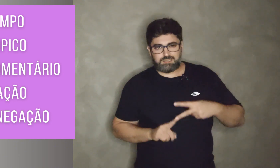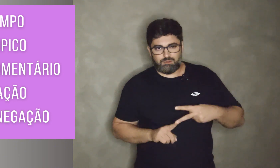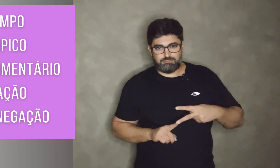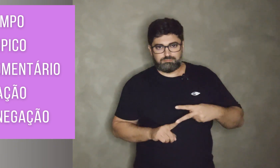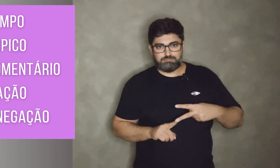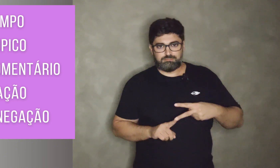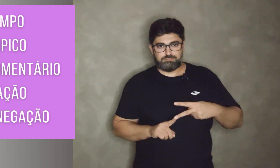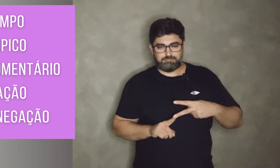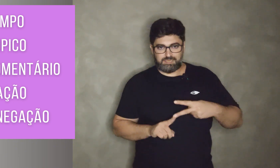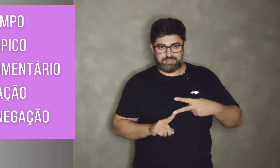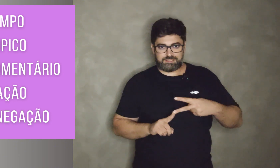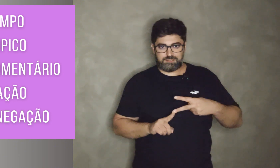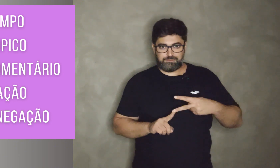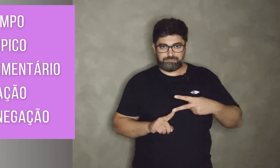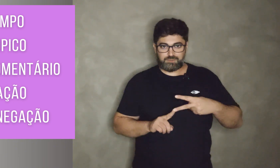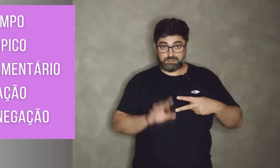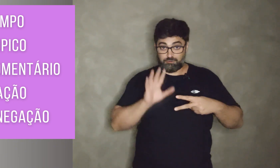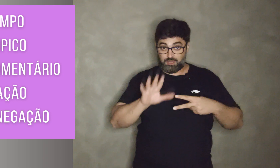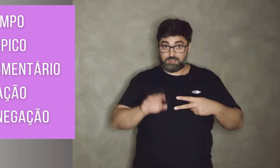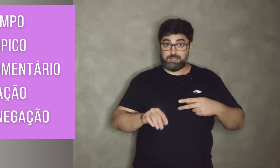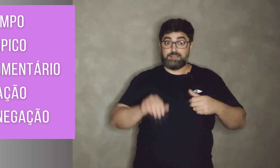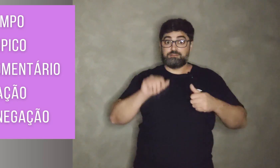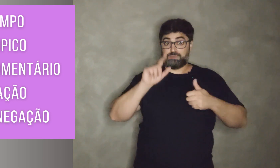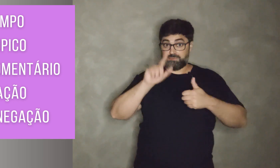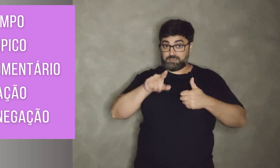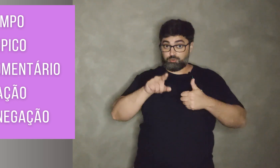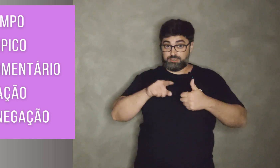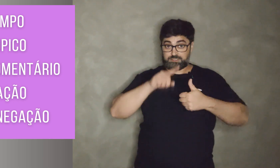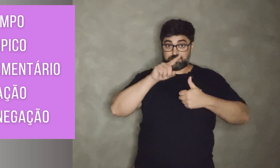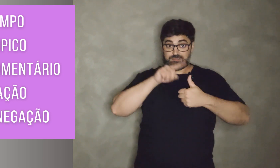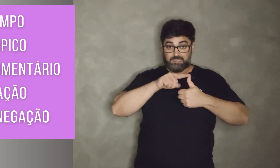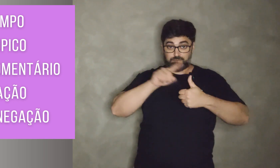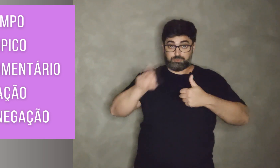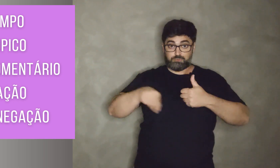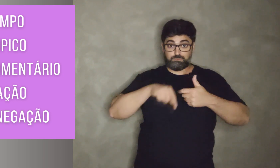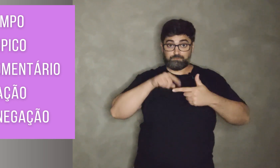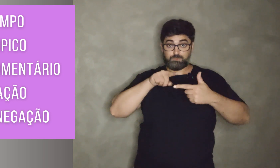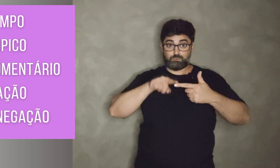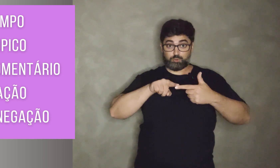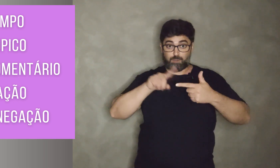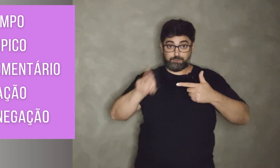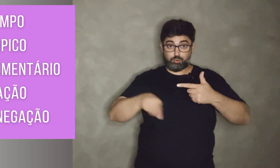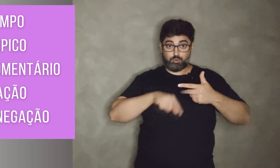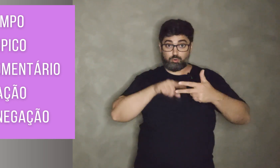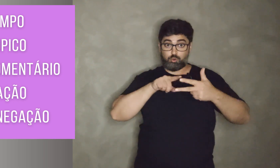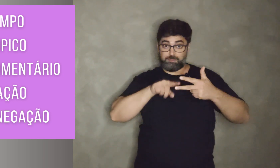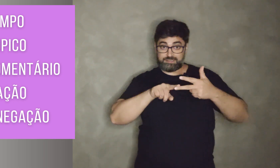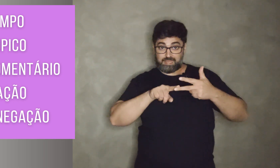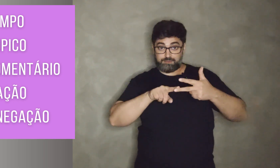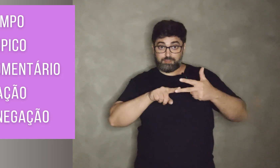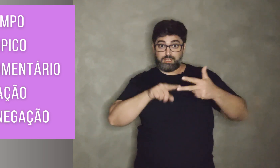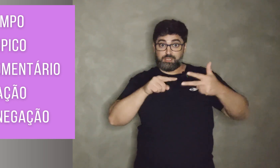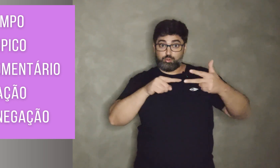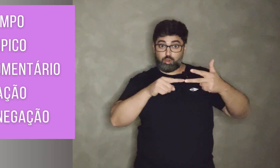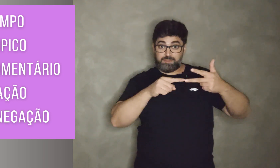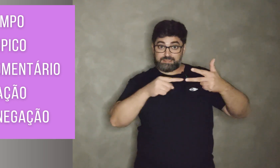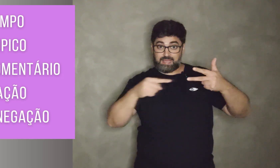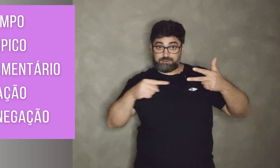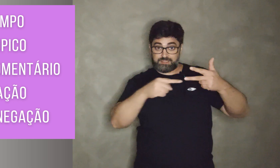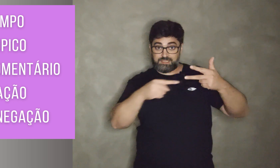negação, beleza? Então, ó, primeira coisa, tempo, tópico, comentário. E o comentário